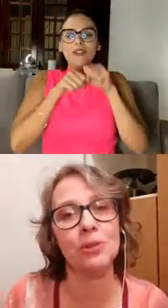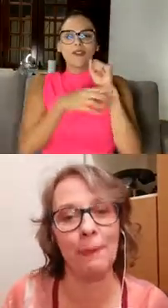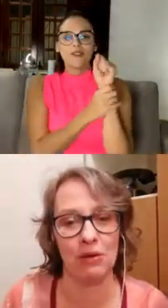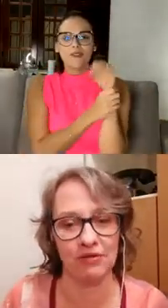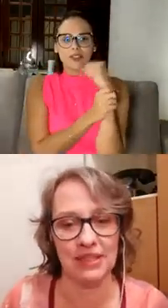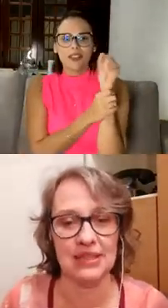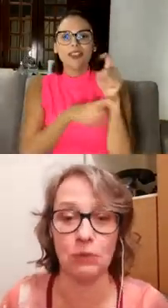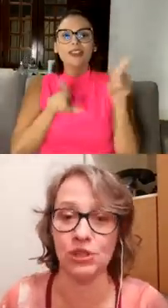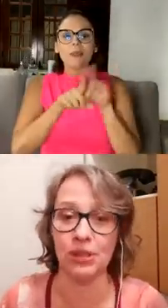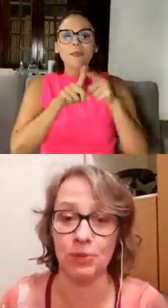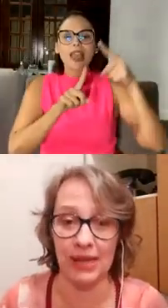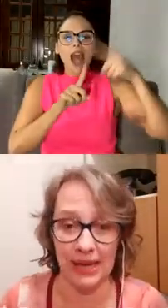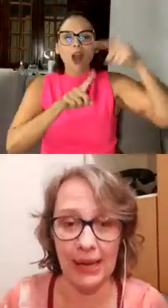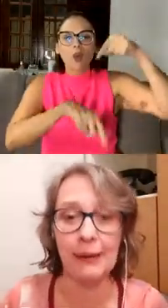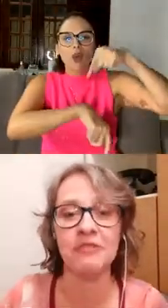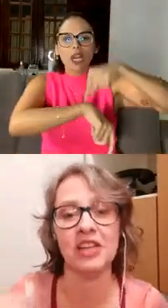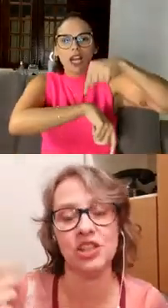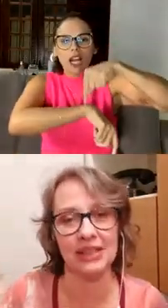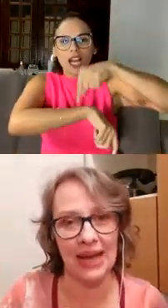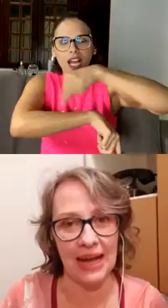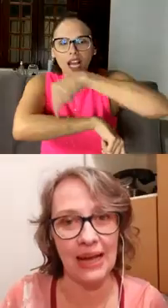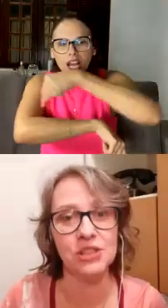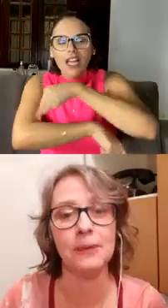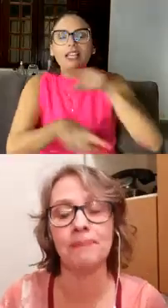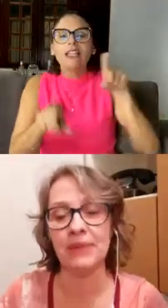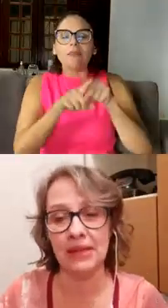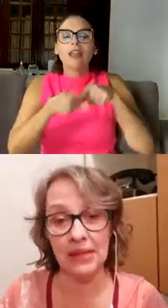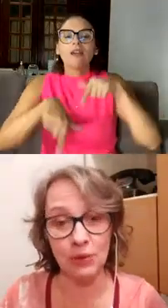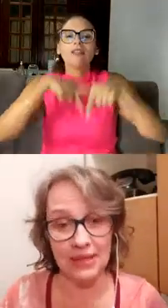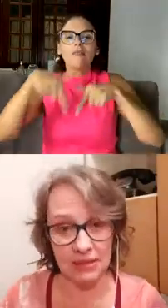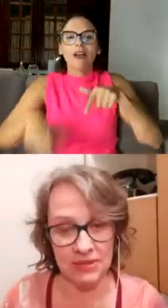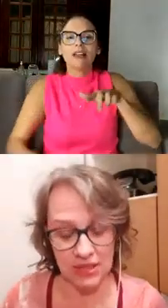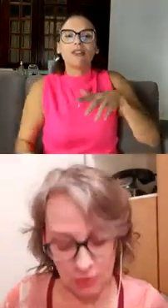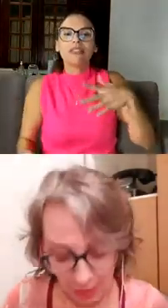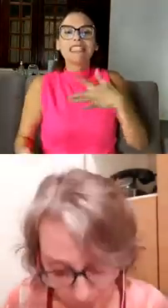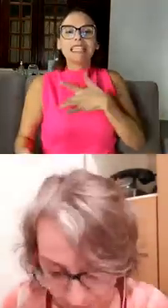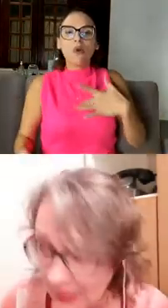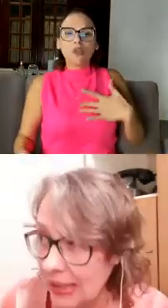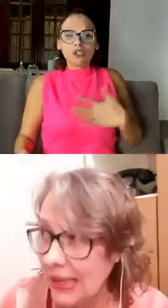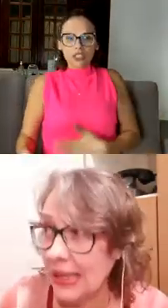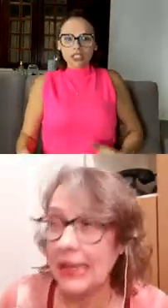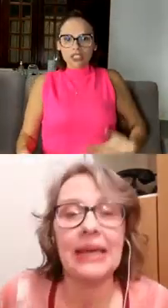saúde pélvica, saúde da mulher, fertilidade e educação sexual.